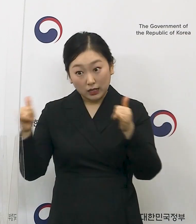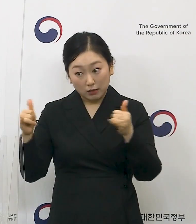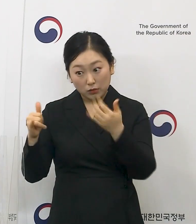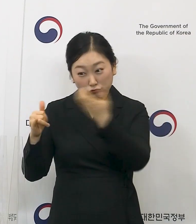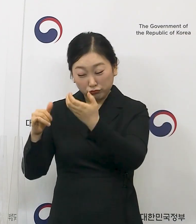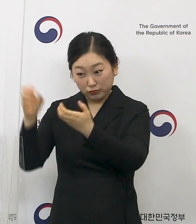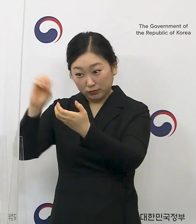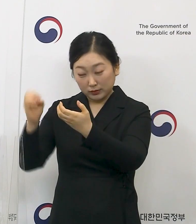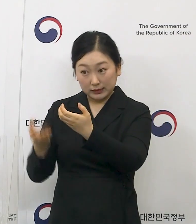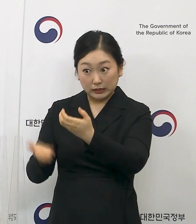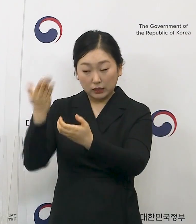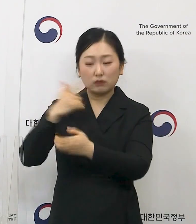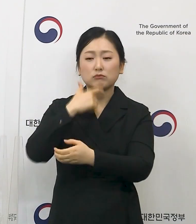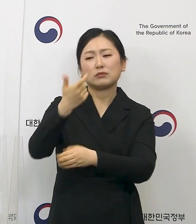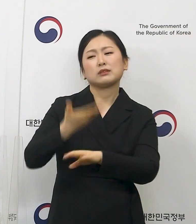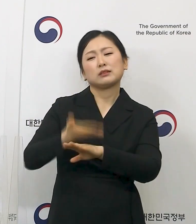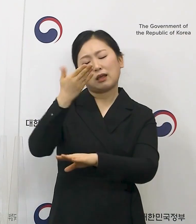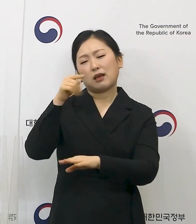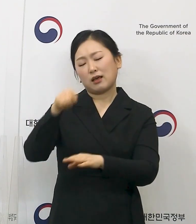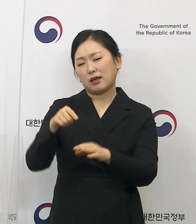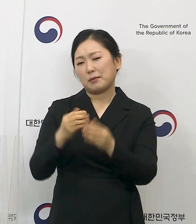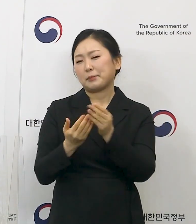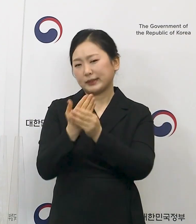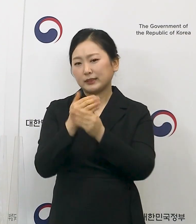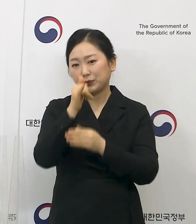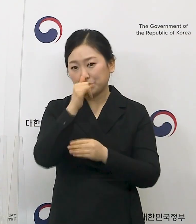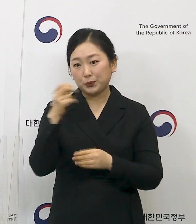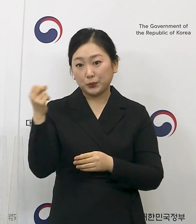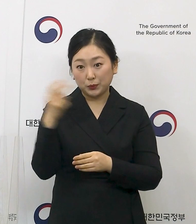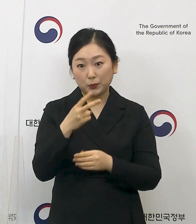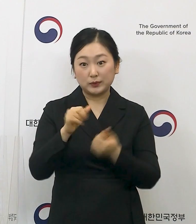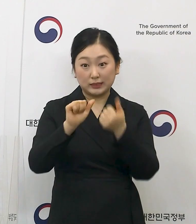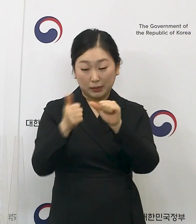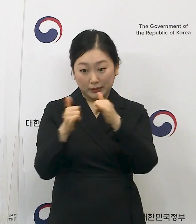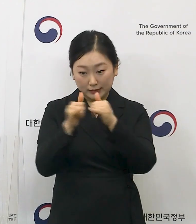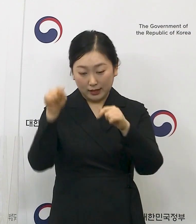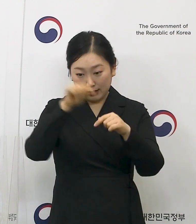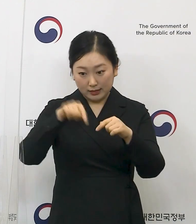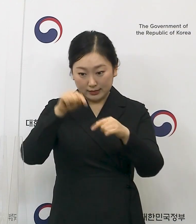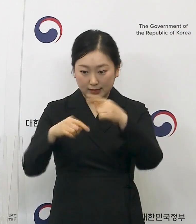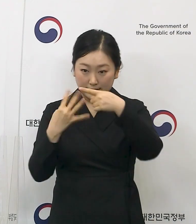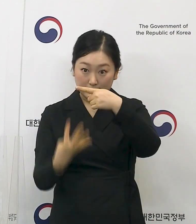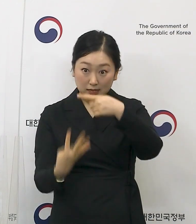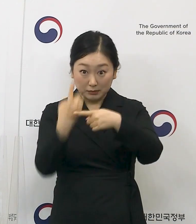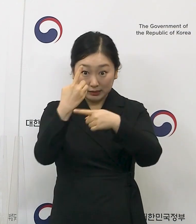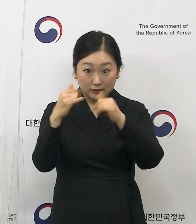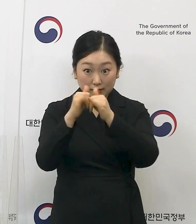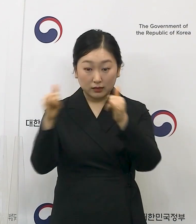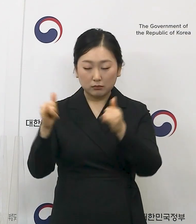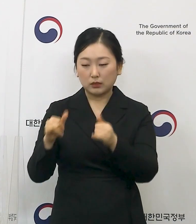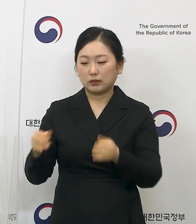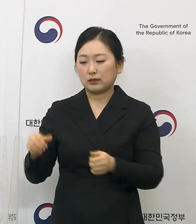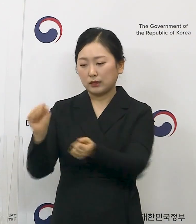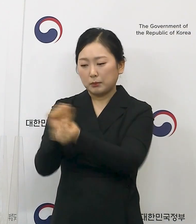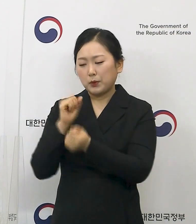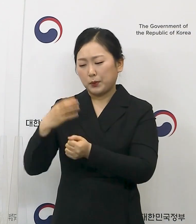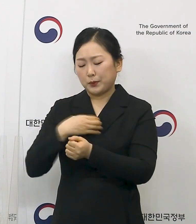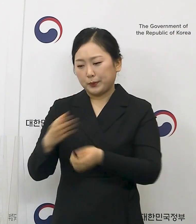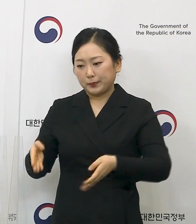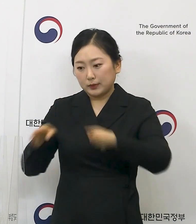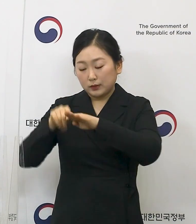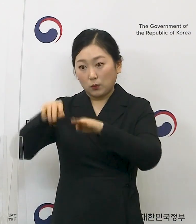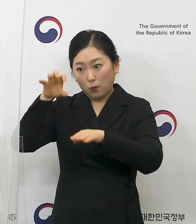고연령층에서 발생하고 사망자의 4분의 1은 감염 취약시설에서 발생하고 있습니다.